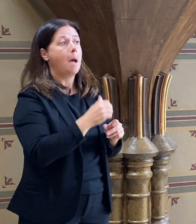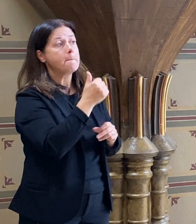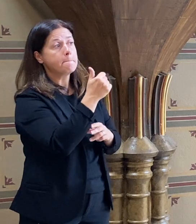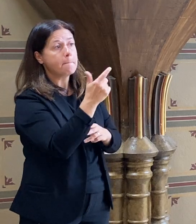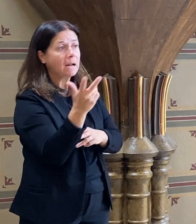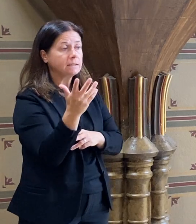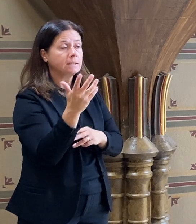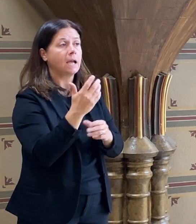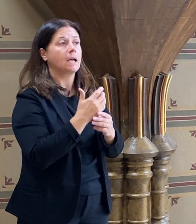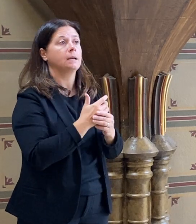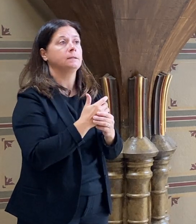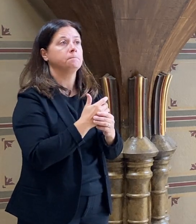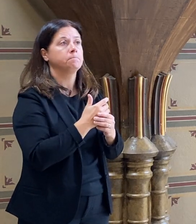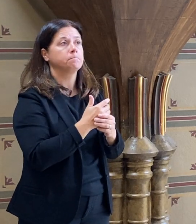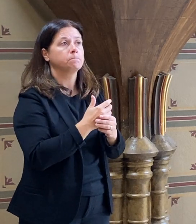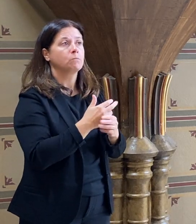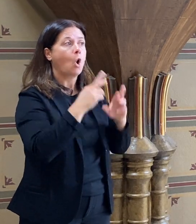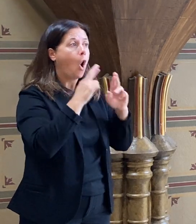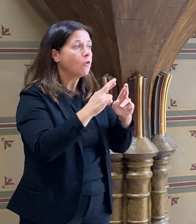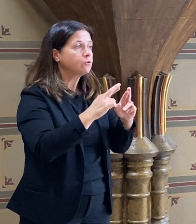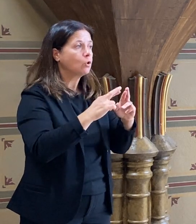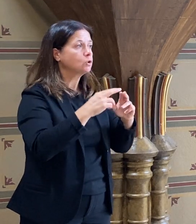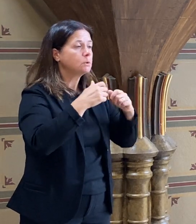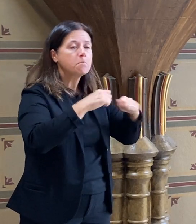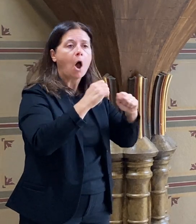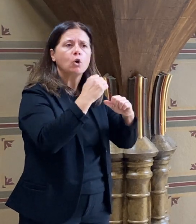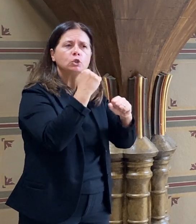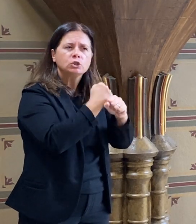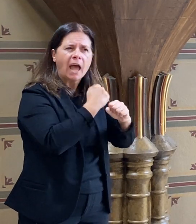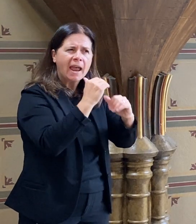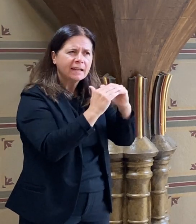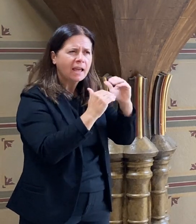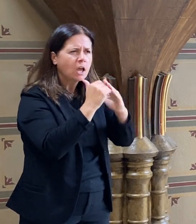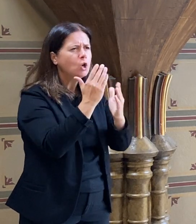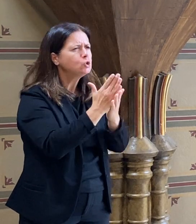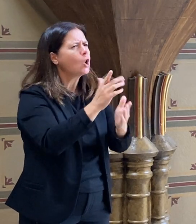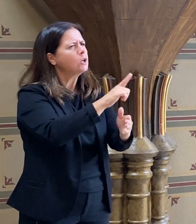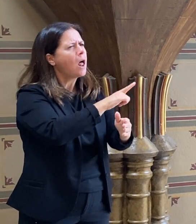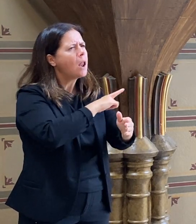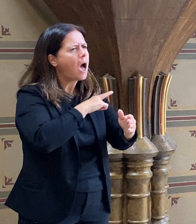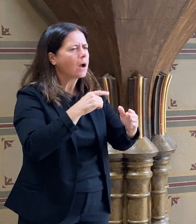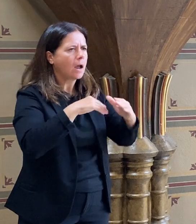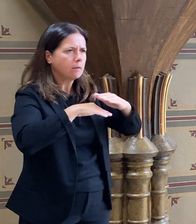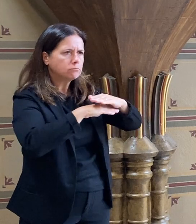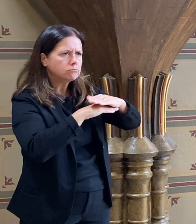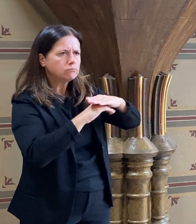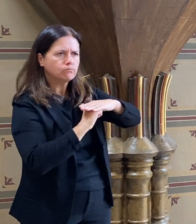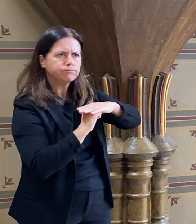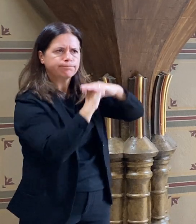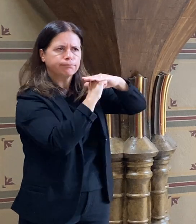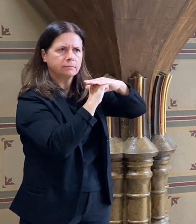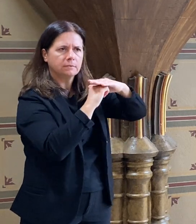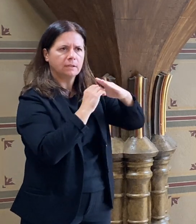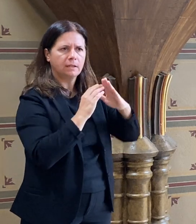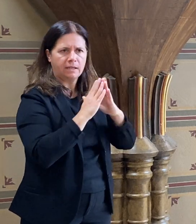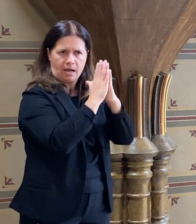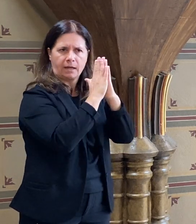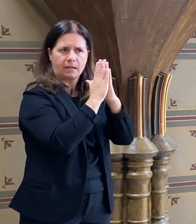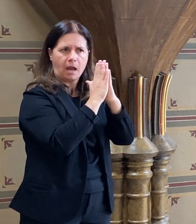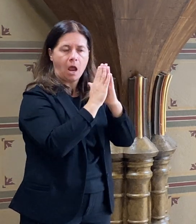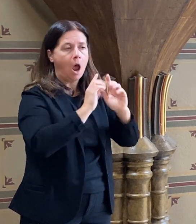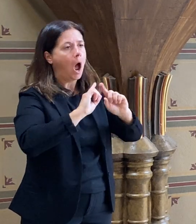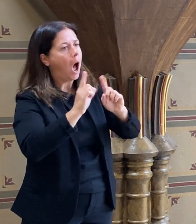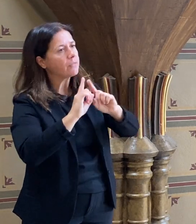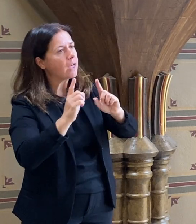Manche dieser Hoffnungsbausteine stützen schon sehr lange das Fundament dieser Kirche.